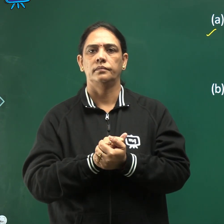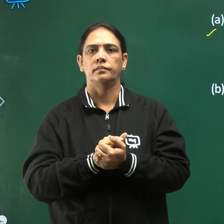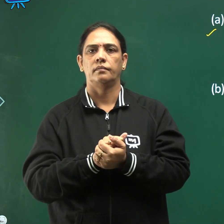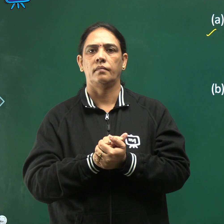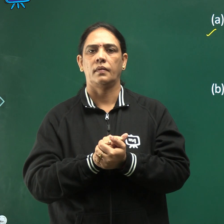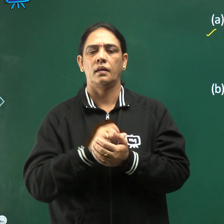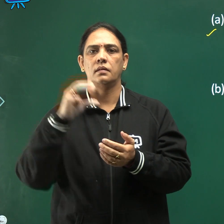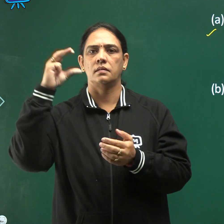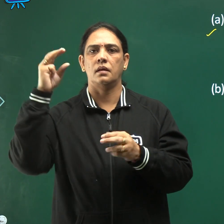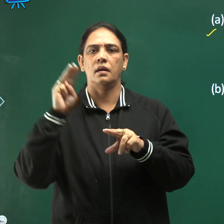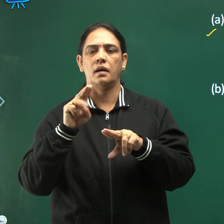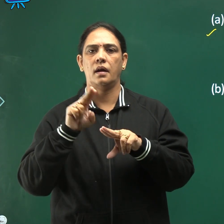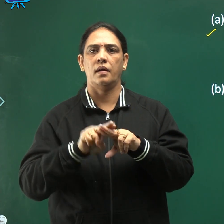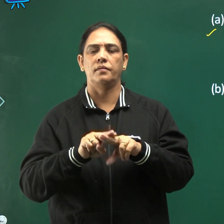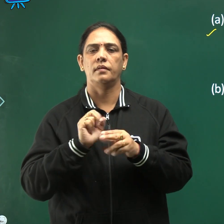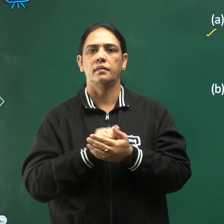संचयी बारंबारता